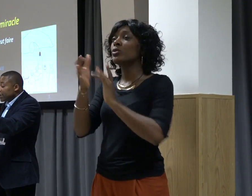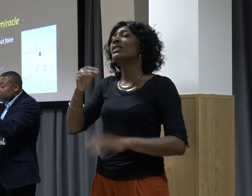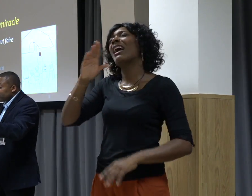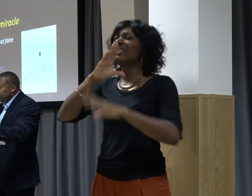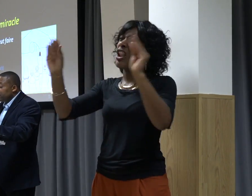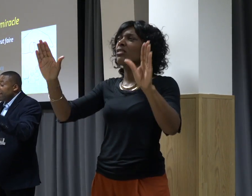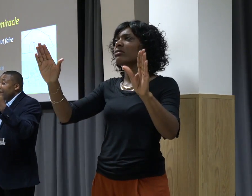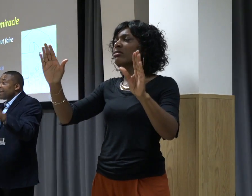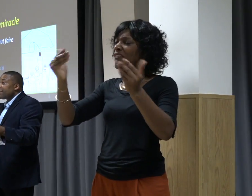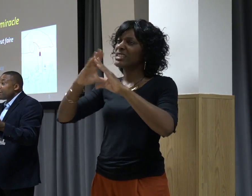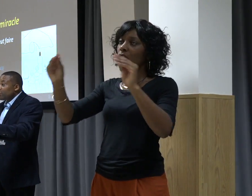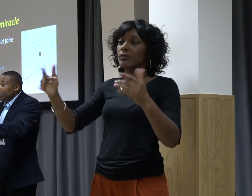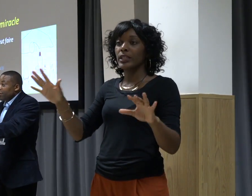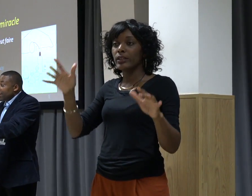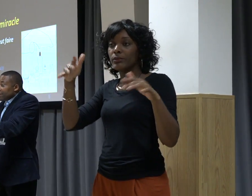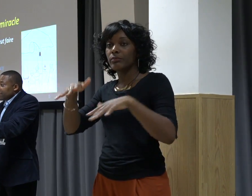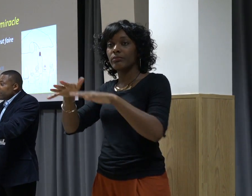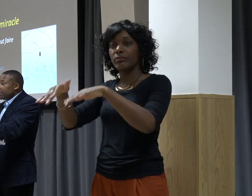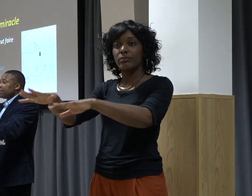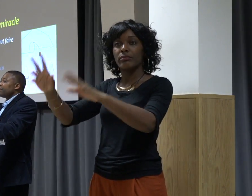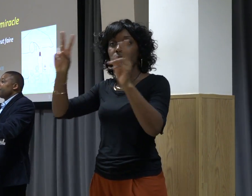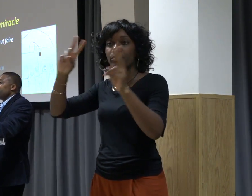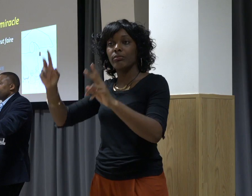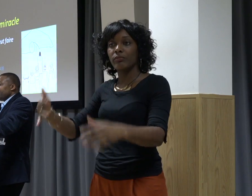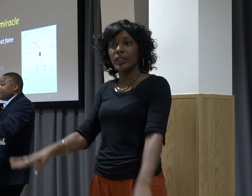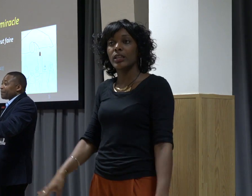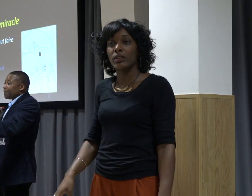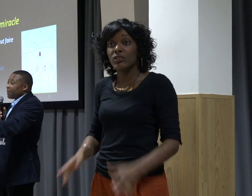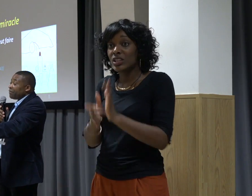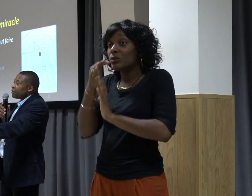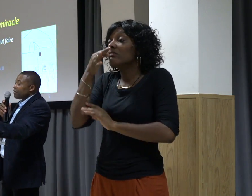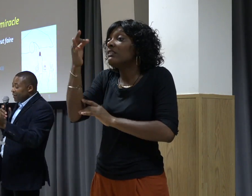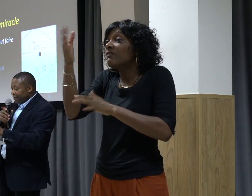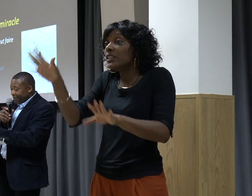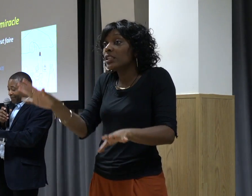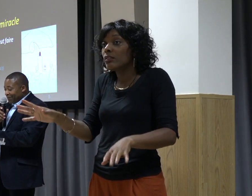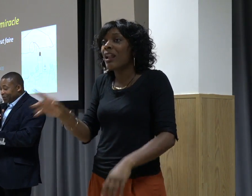Le texte que nous avons dit, Lazare sort, Lazare va sortir. En fait,